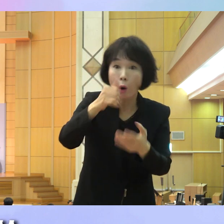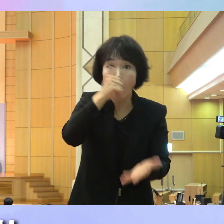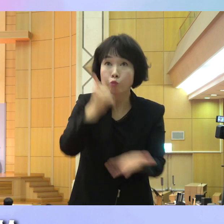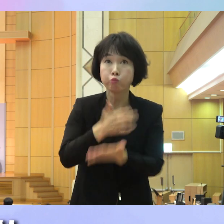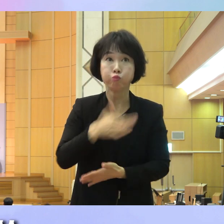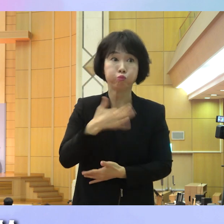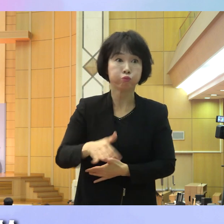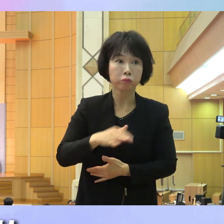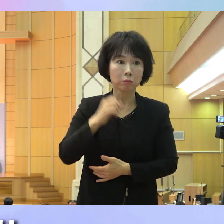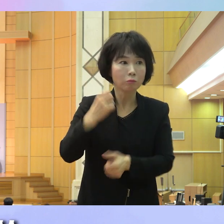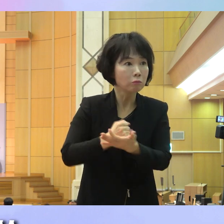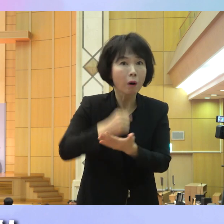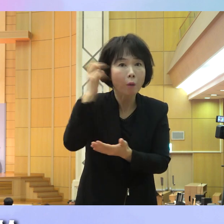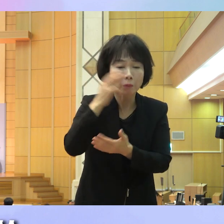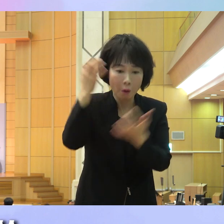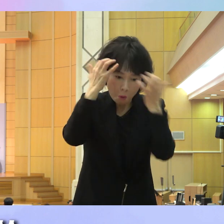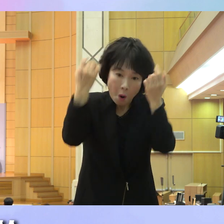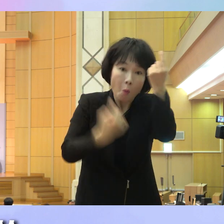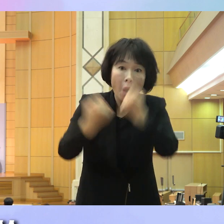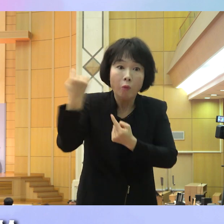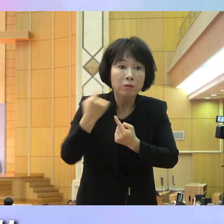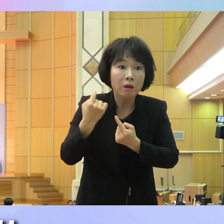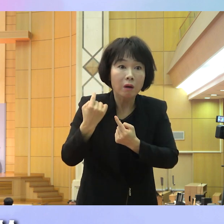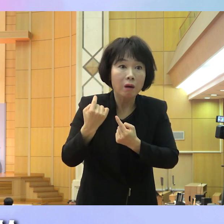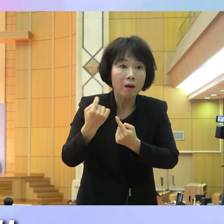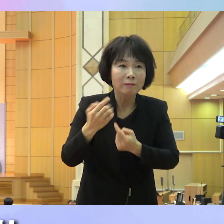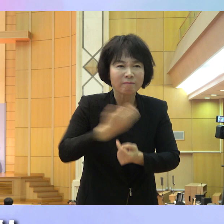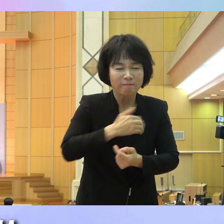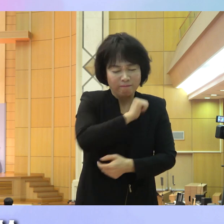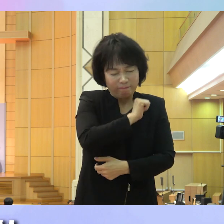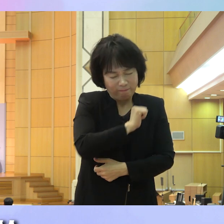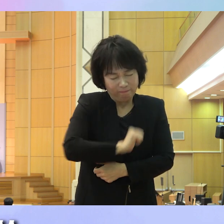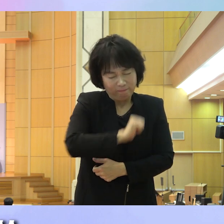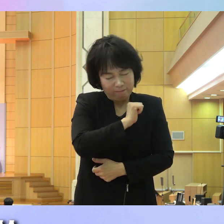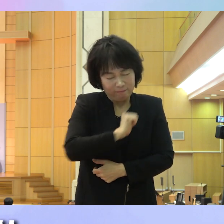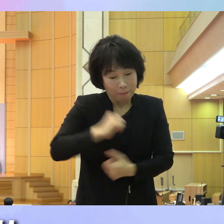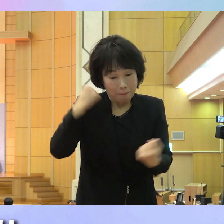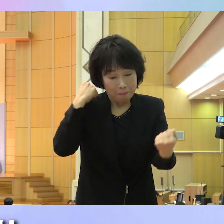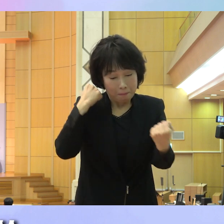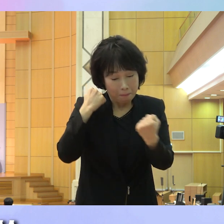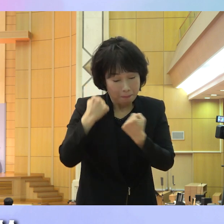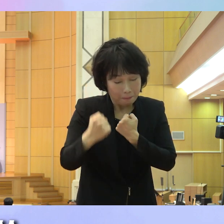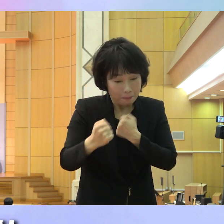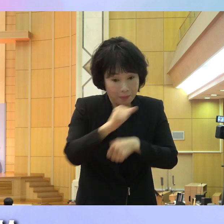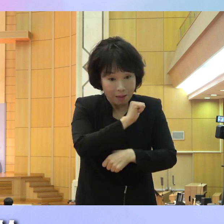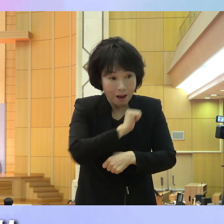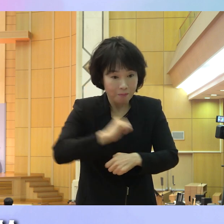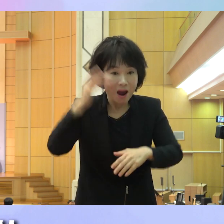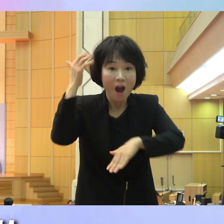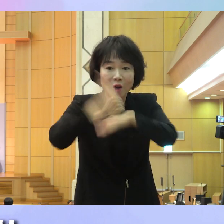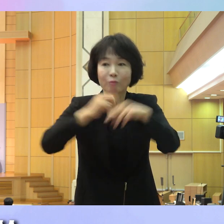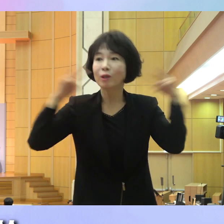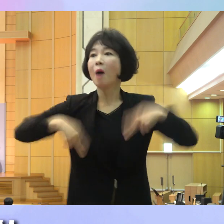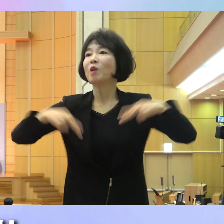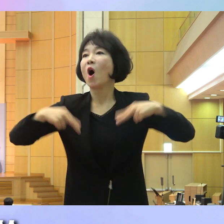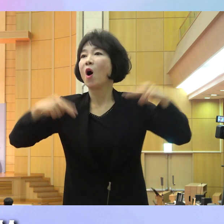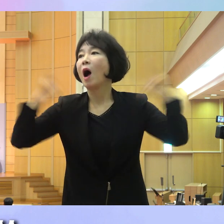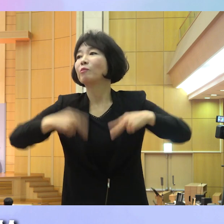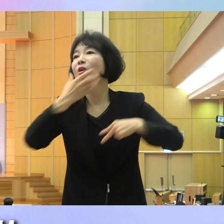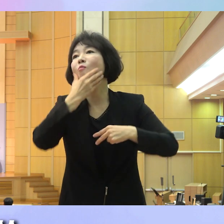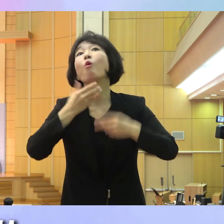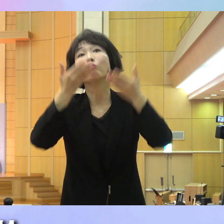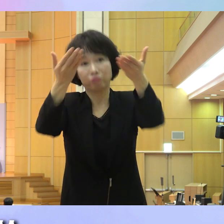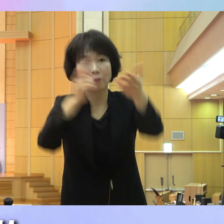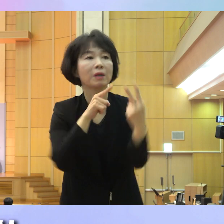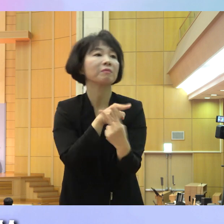것입니다. 할렐루야. 절대 고난 다가온다고 해서 그거 고난을 야속하게 생각하거나